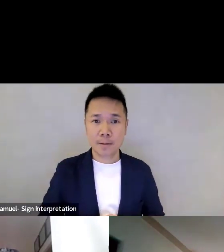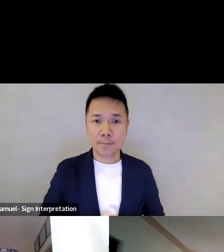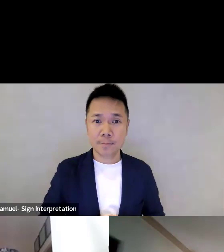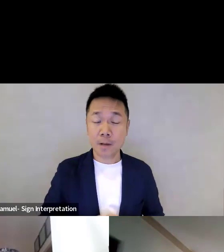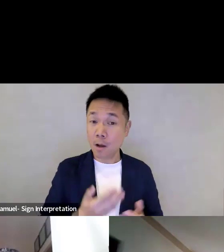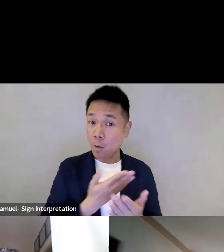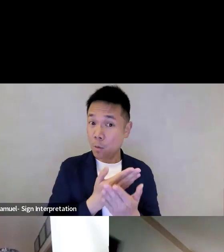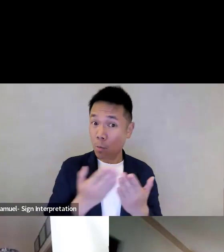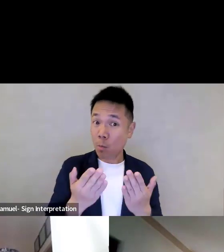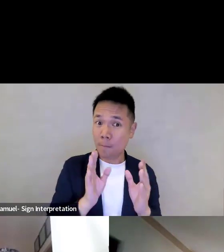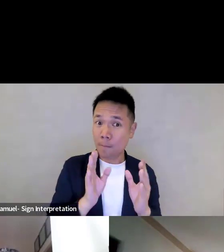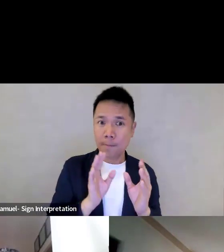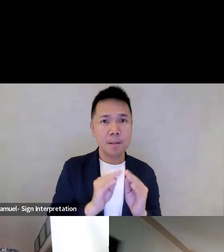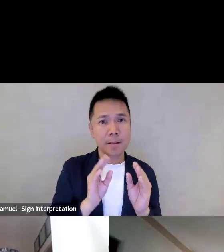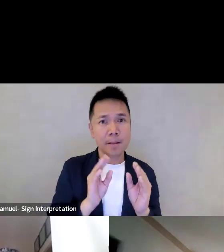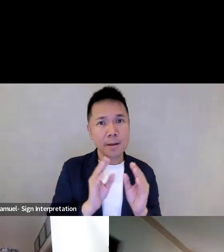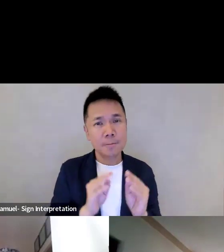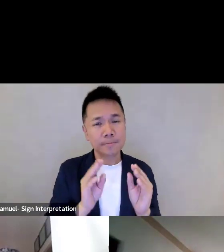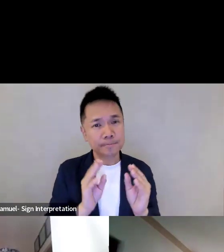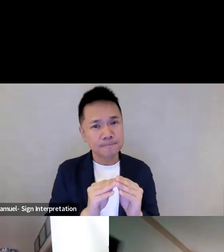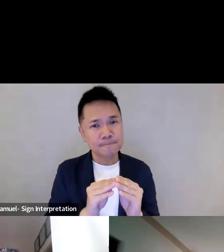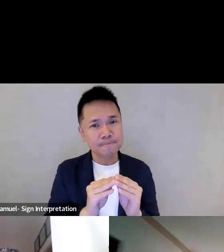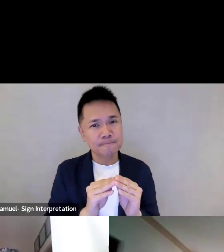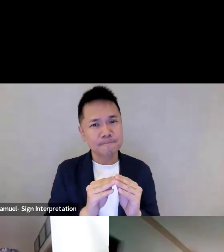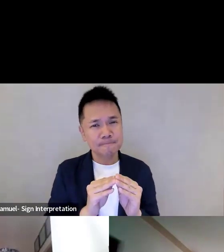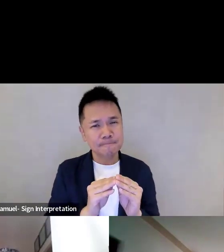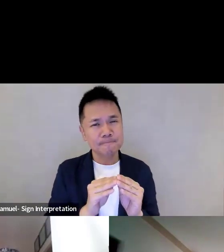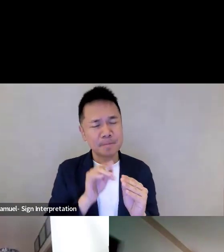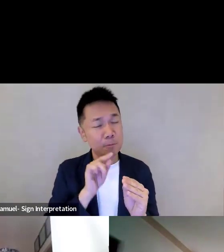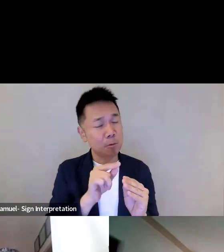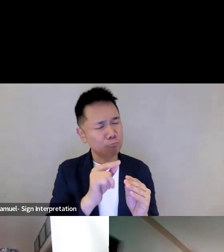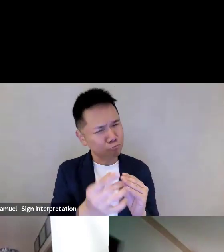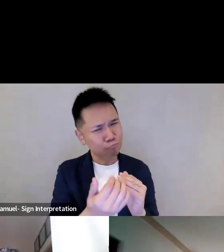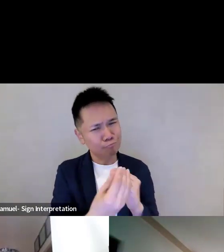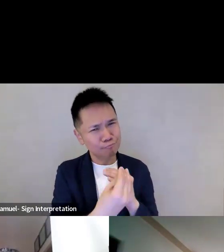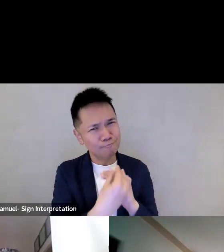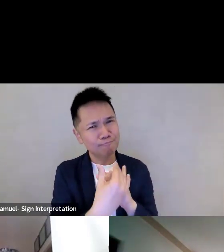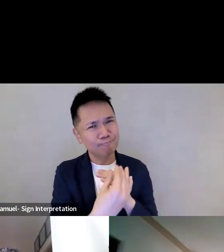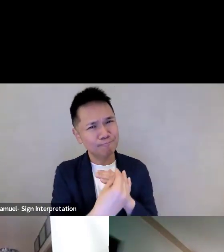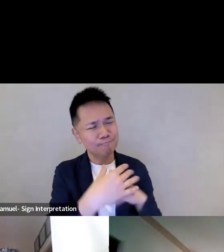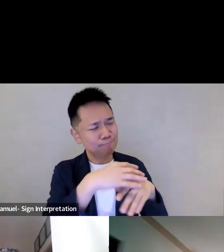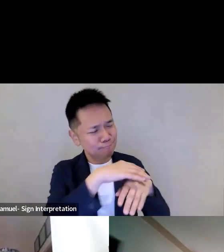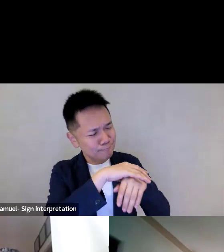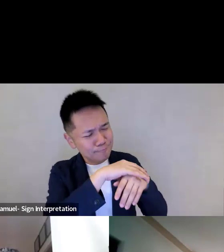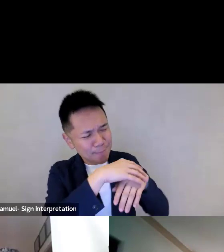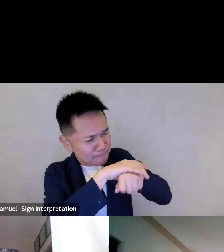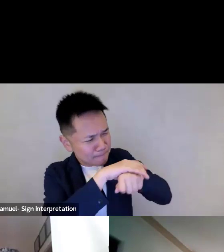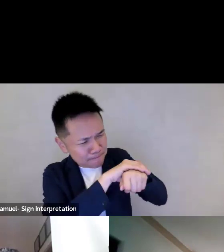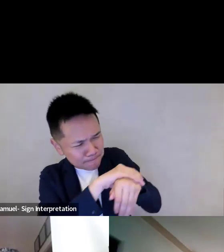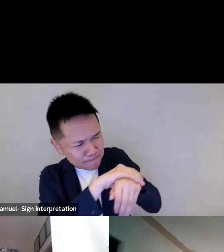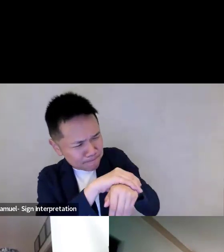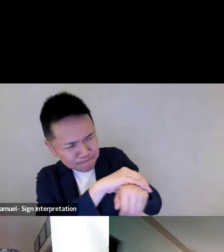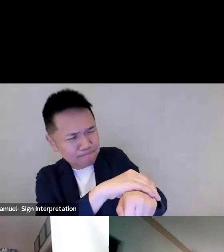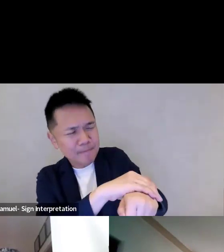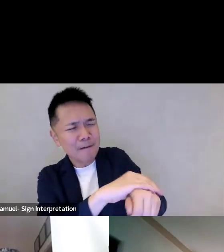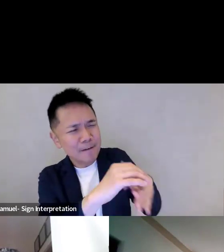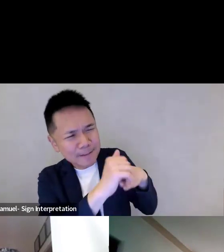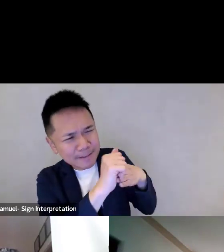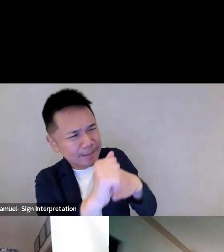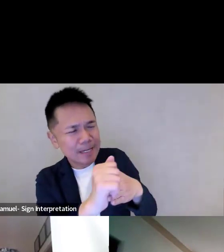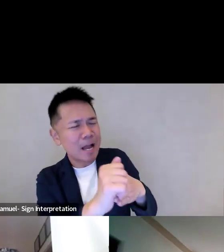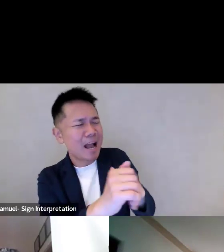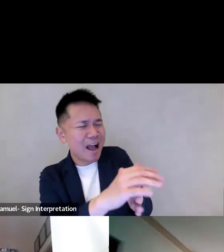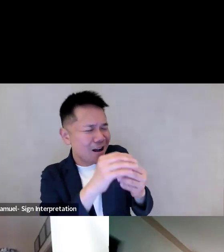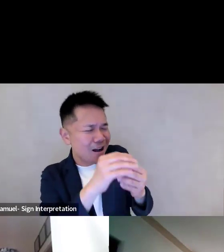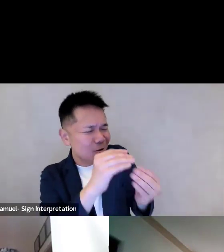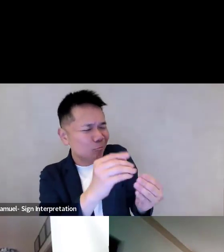这是他就像是一个。他是我们的这个智囊哦，我们团体的智囊，他总